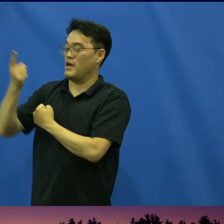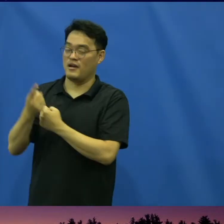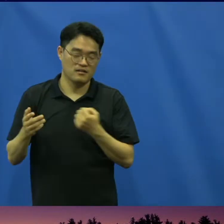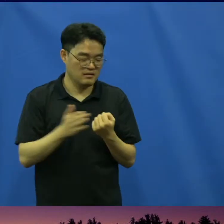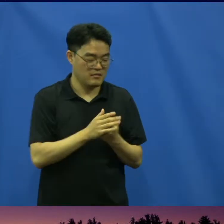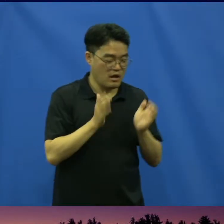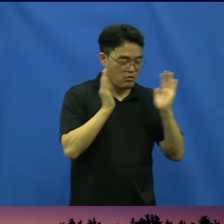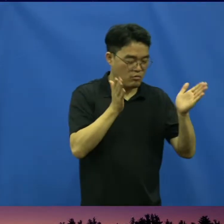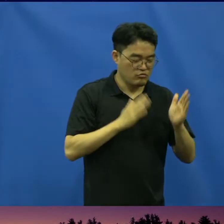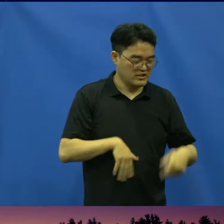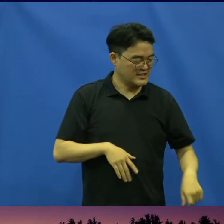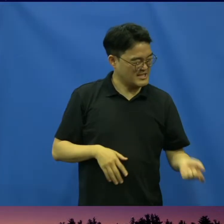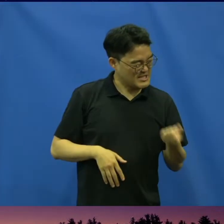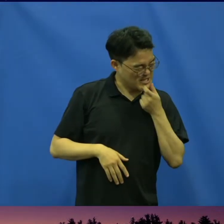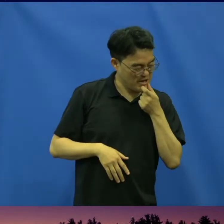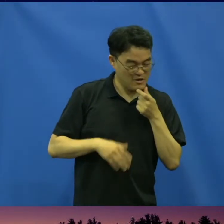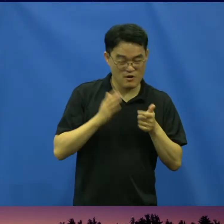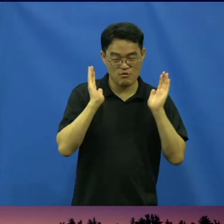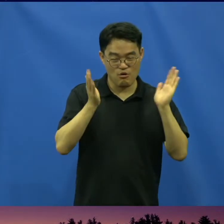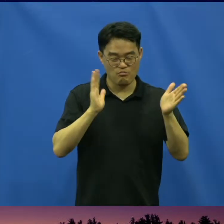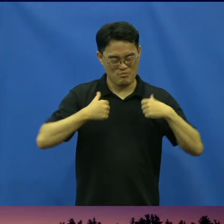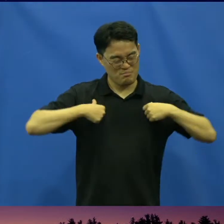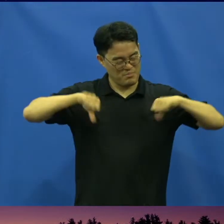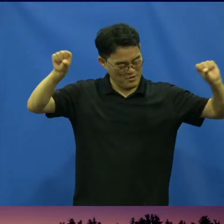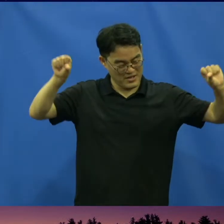공부 안 해도 쓰셔요.